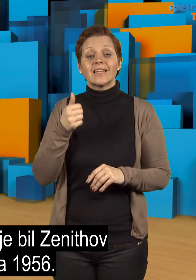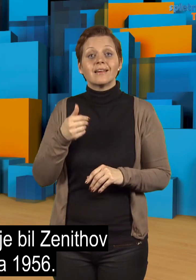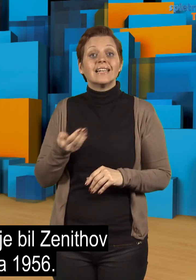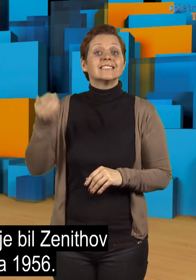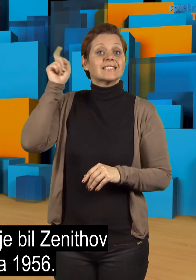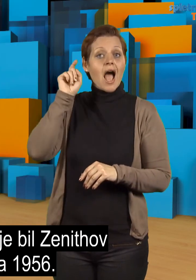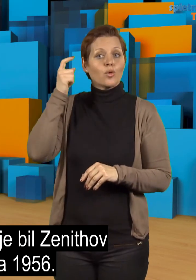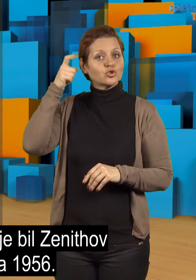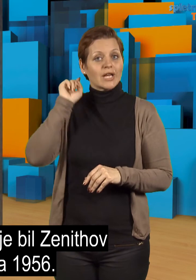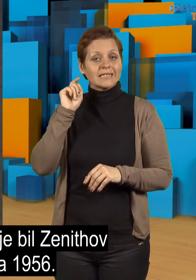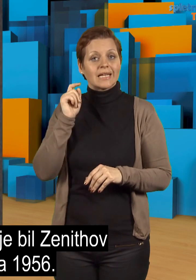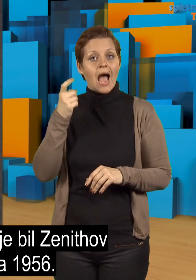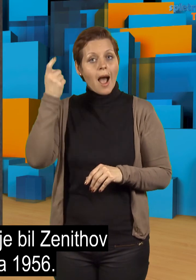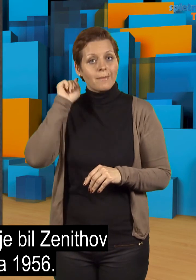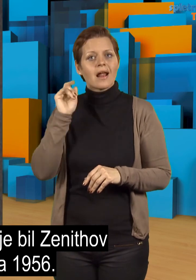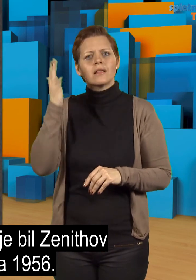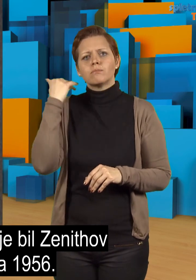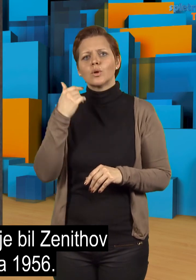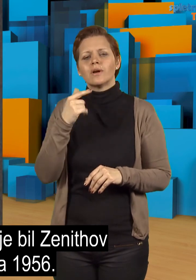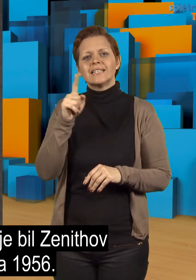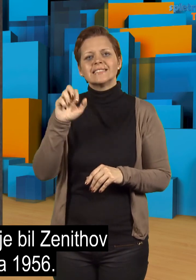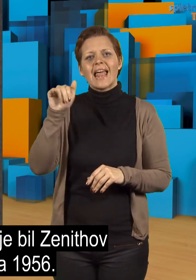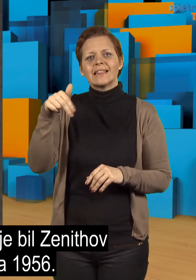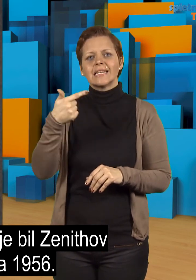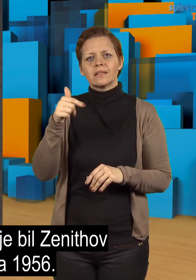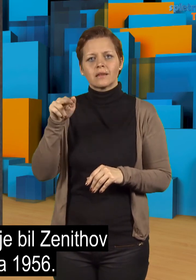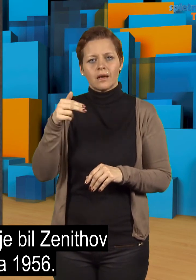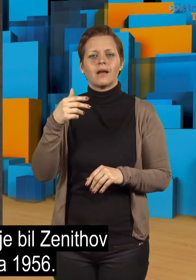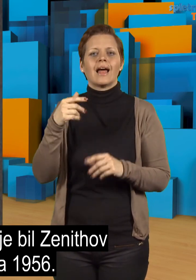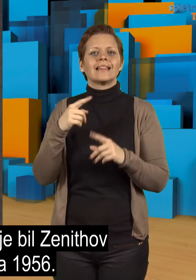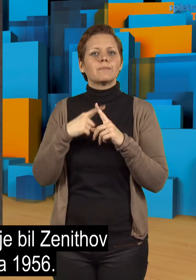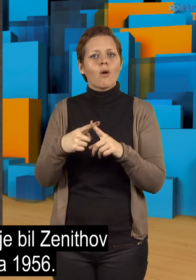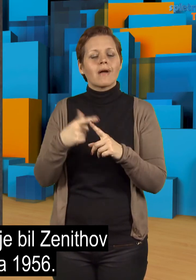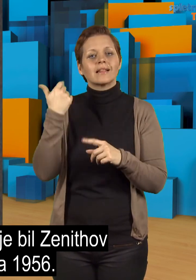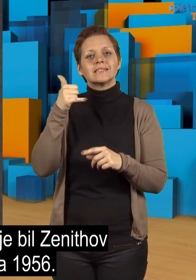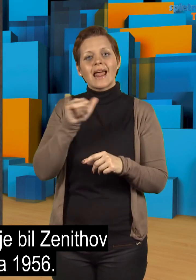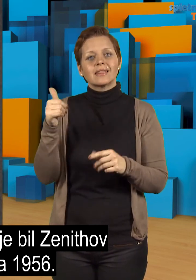Prvi zaušesni aparat je bil Zenithov Diplomat iz leta 1956.